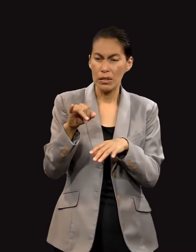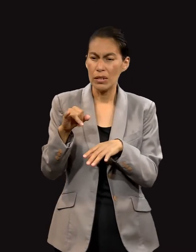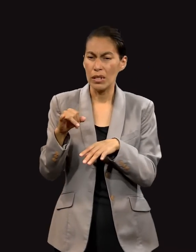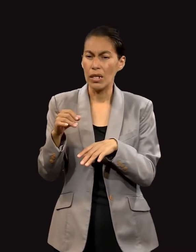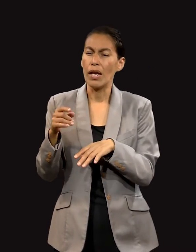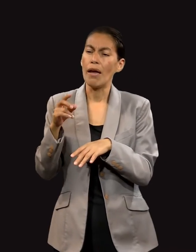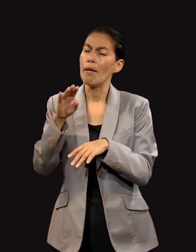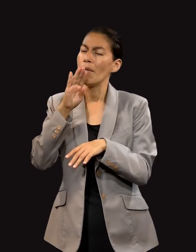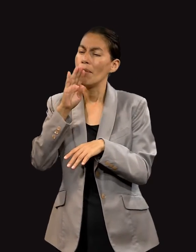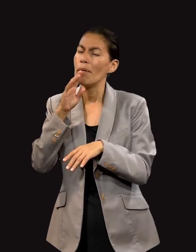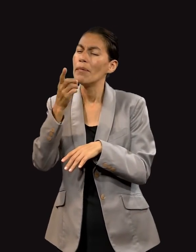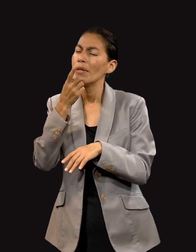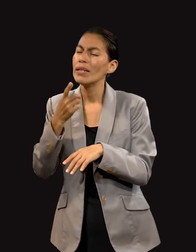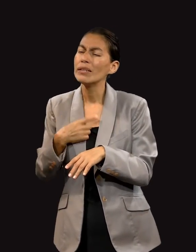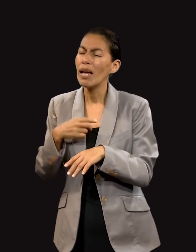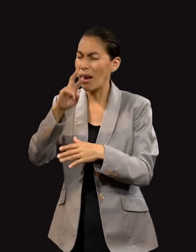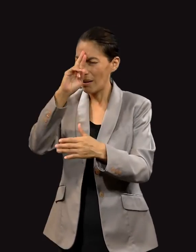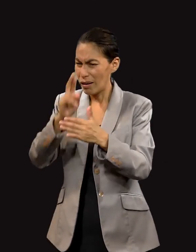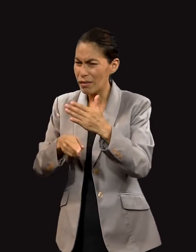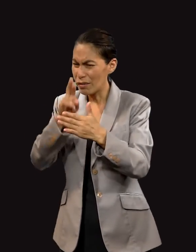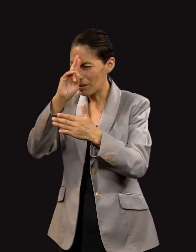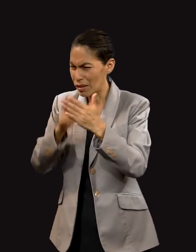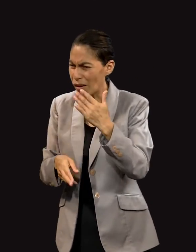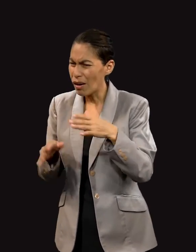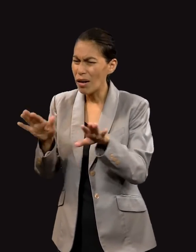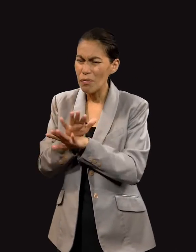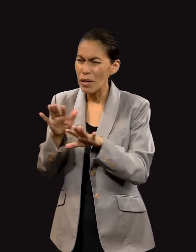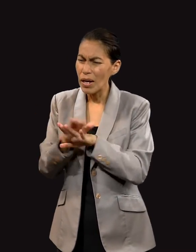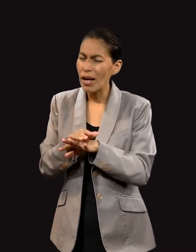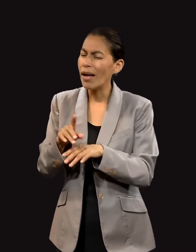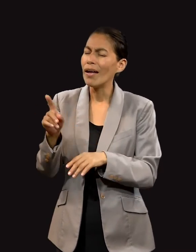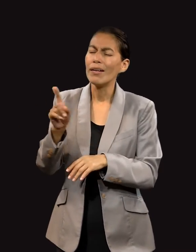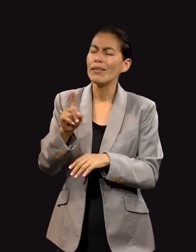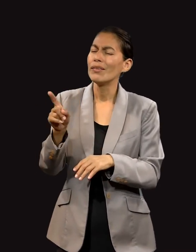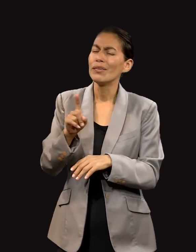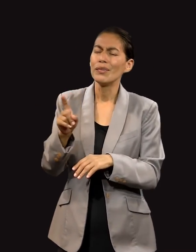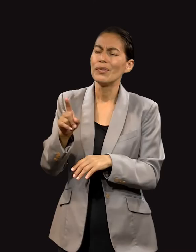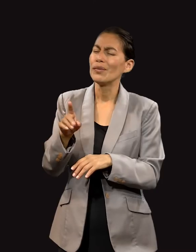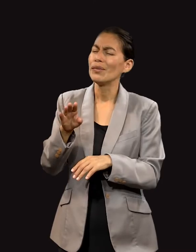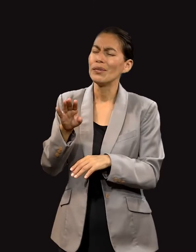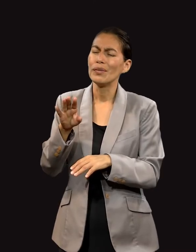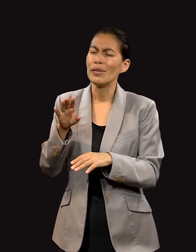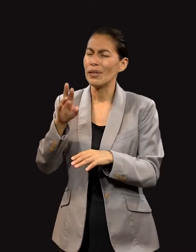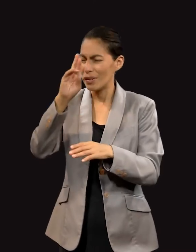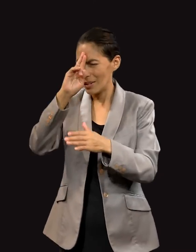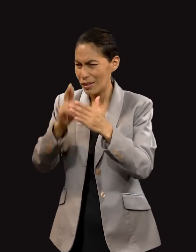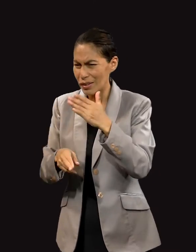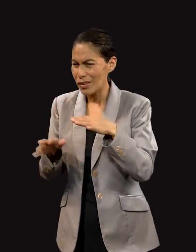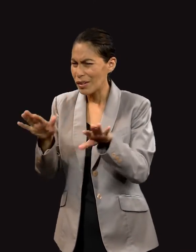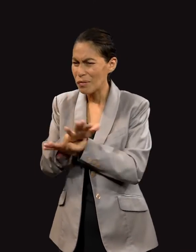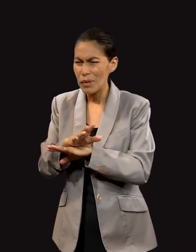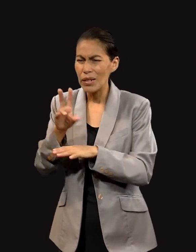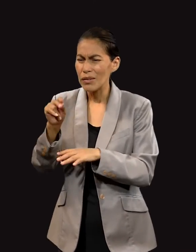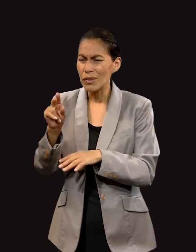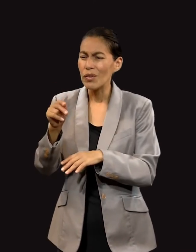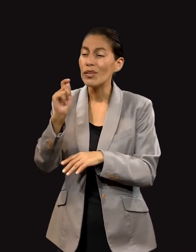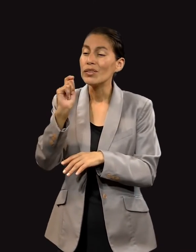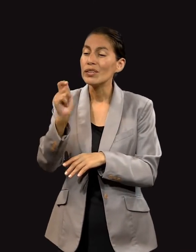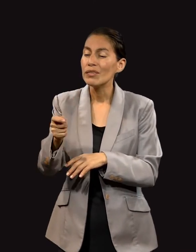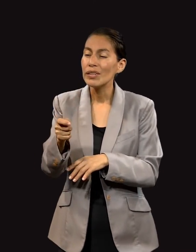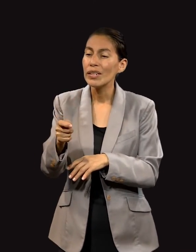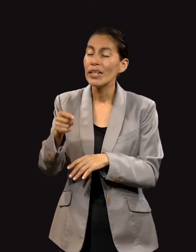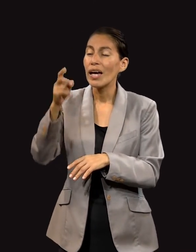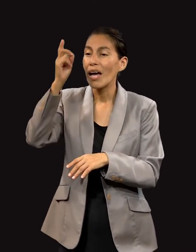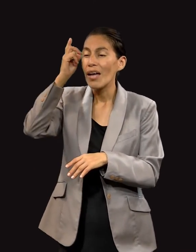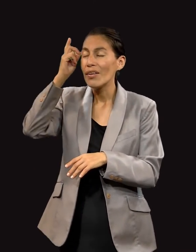Sí, ella me decía, no voy a cambiar de religión. Le dije, mamita, es que no es cambiar de religión. Es aceptar la verdad, conocer a Dios.